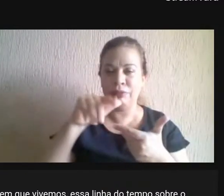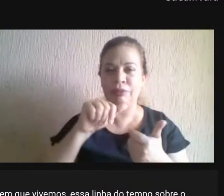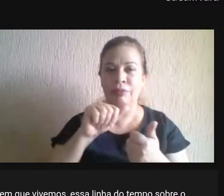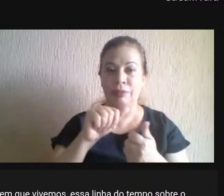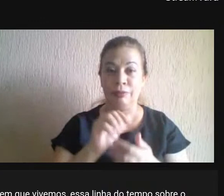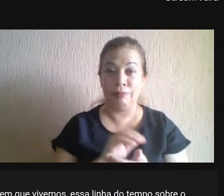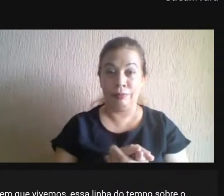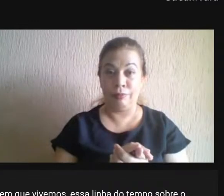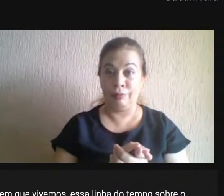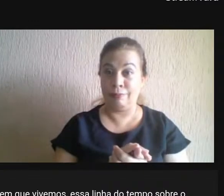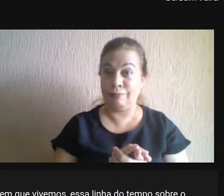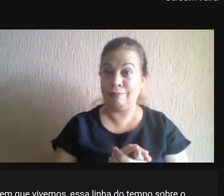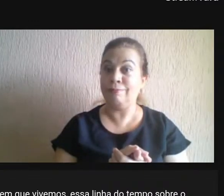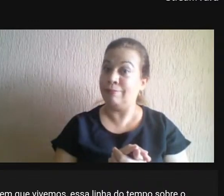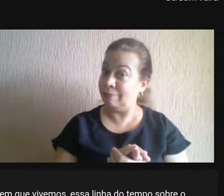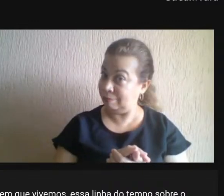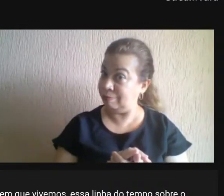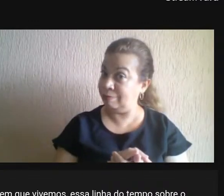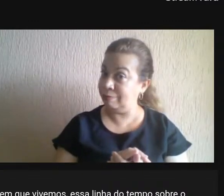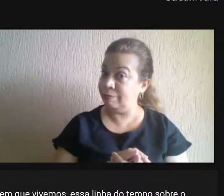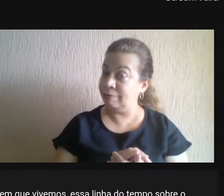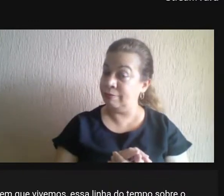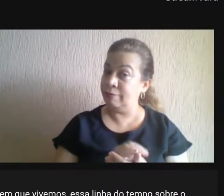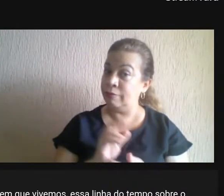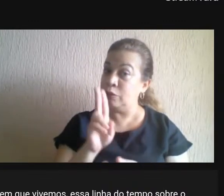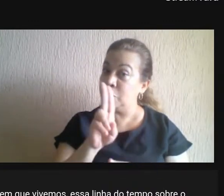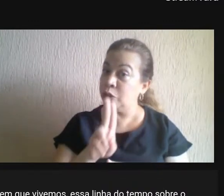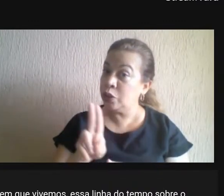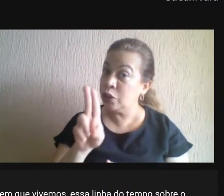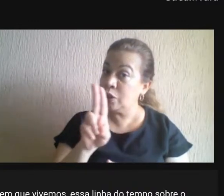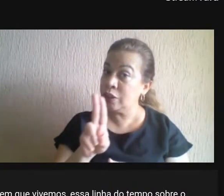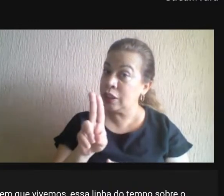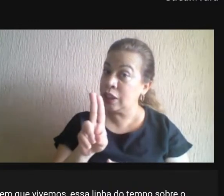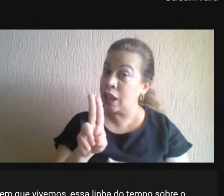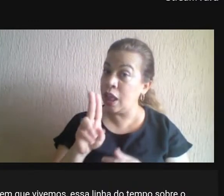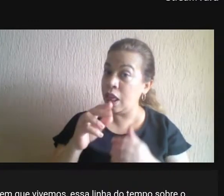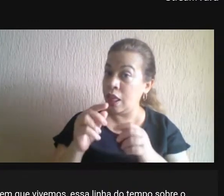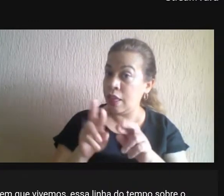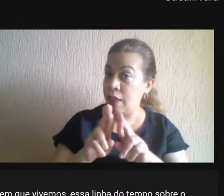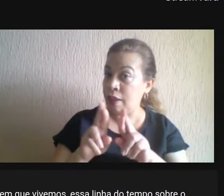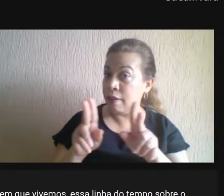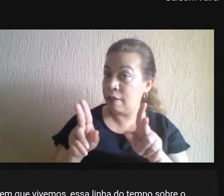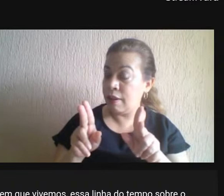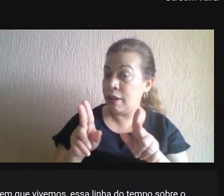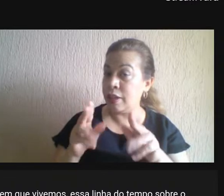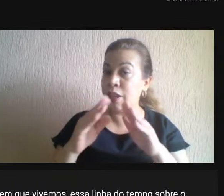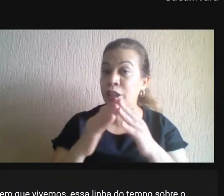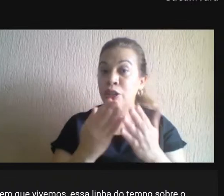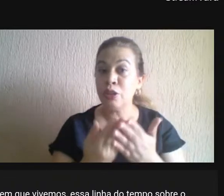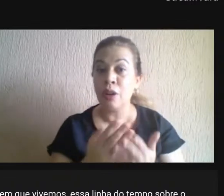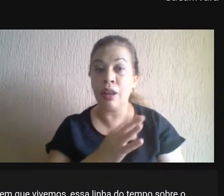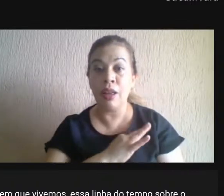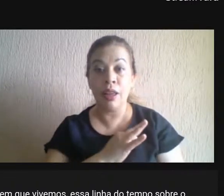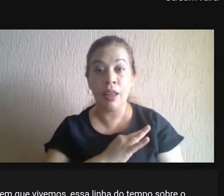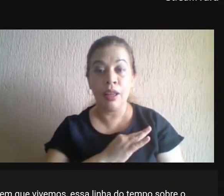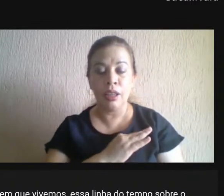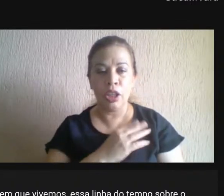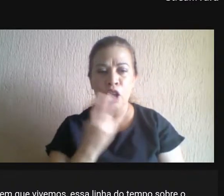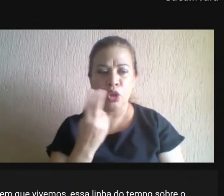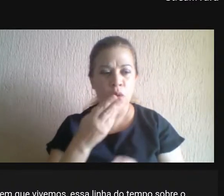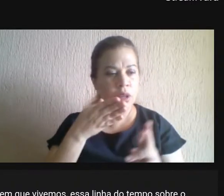são universidade e escola técnica. São as duas referências que nós